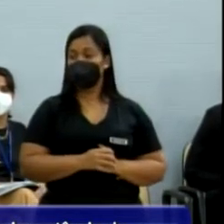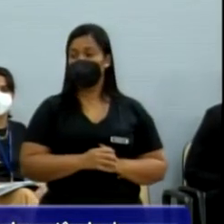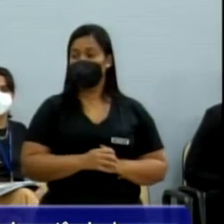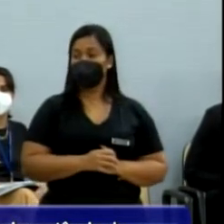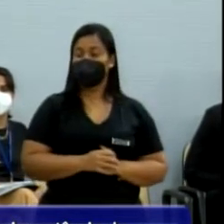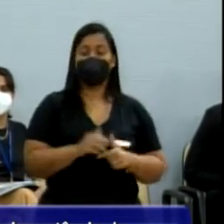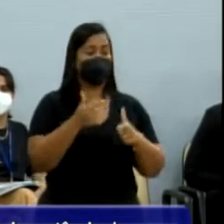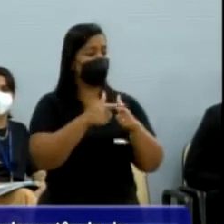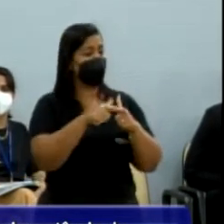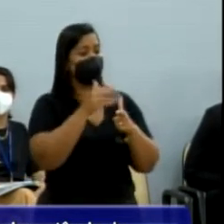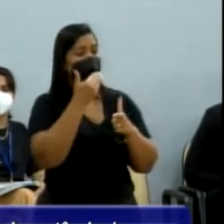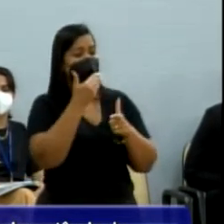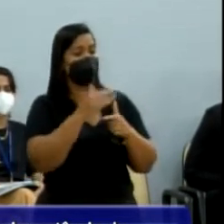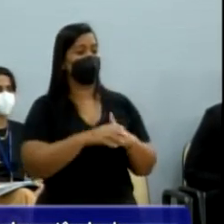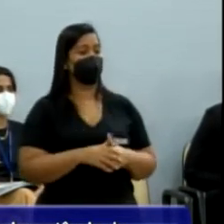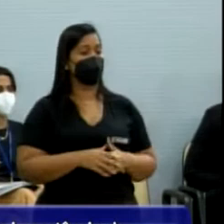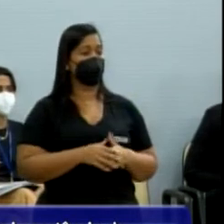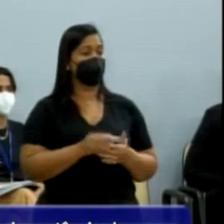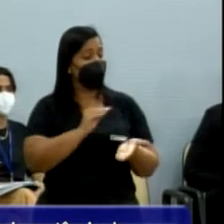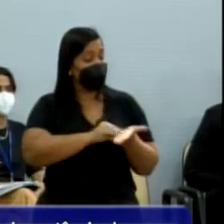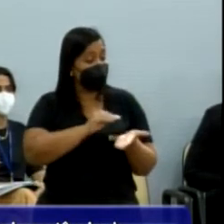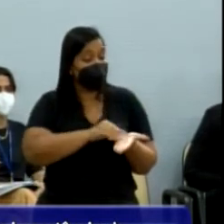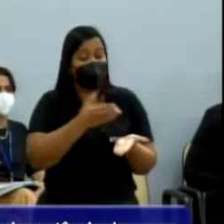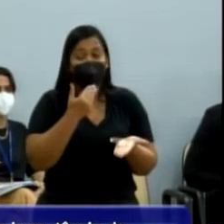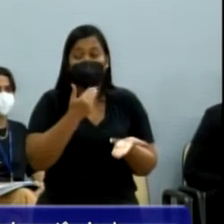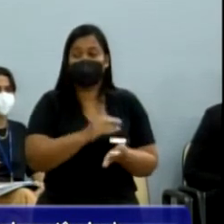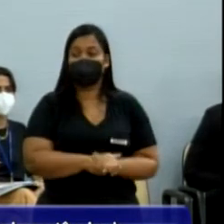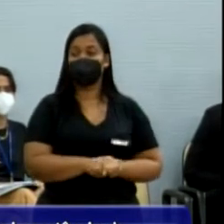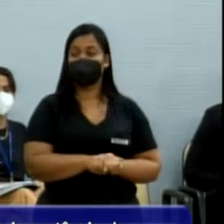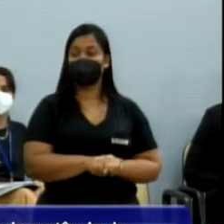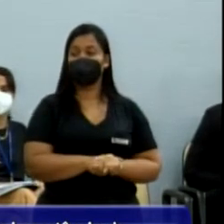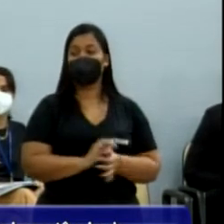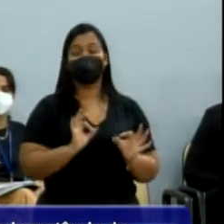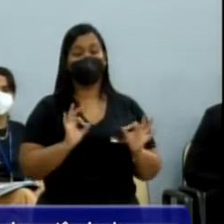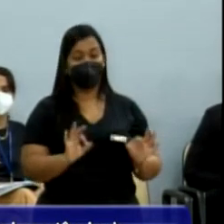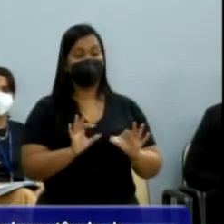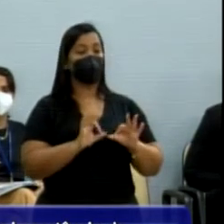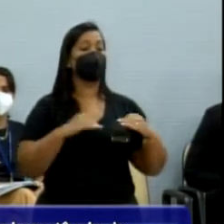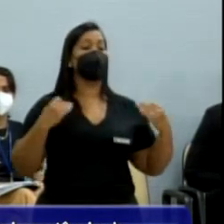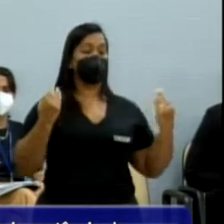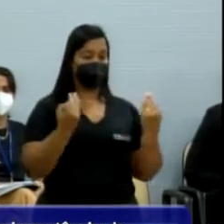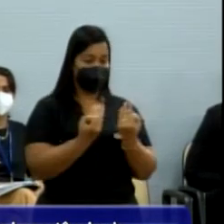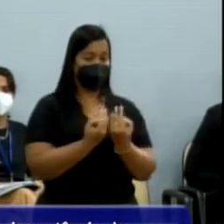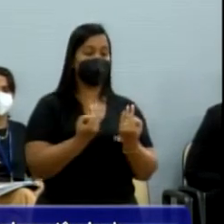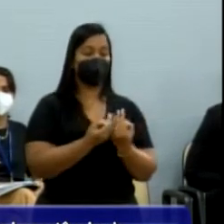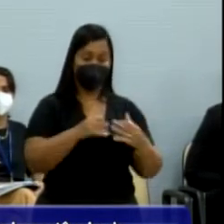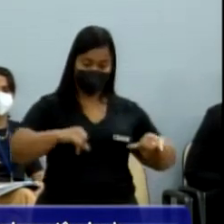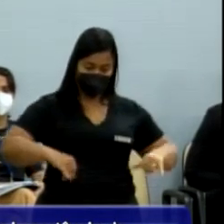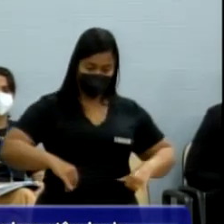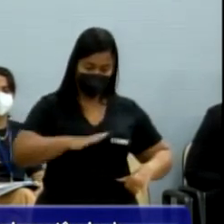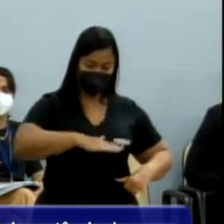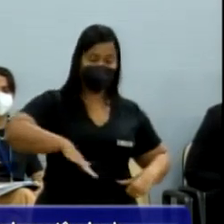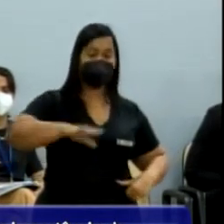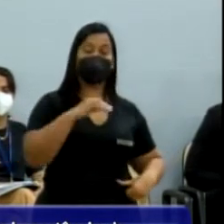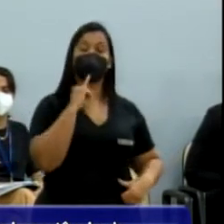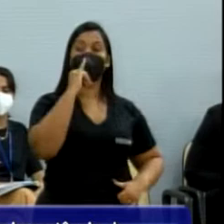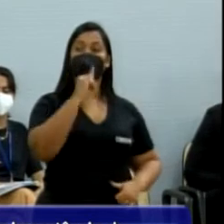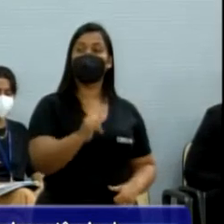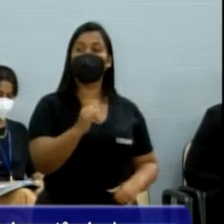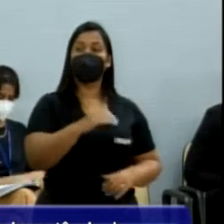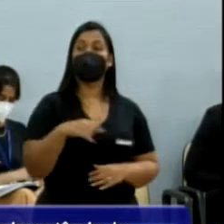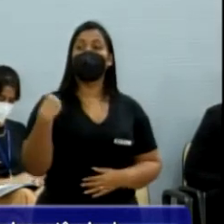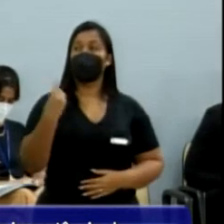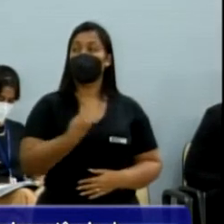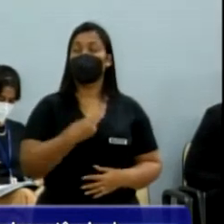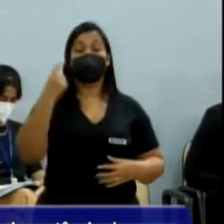problemas alimentares, né, da deficiência alimentar, que certamente essas famílias estão passando. Então fica aí o nosso registro, a